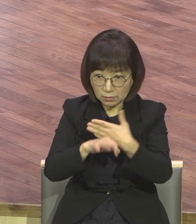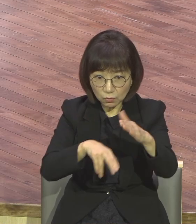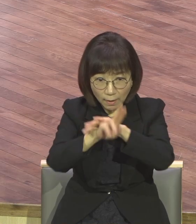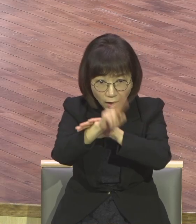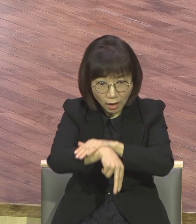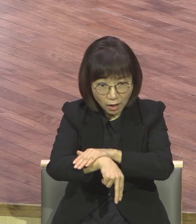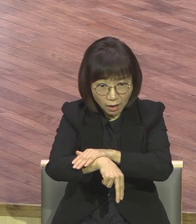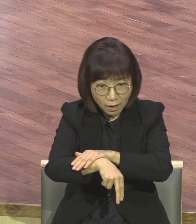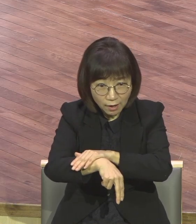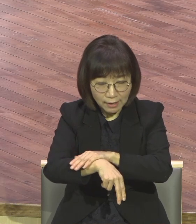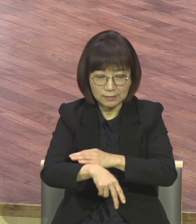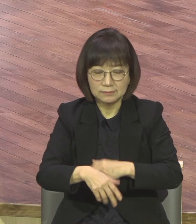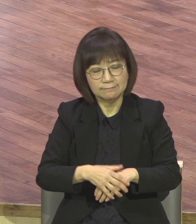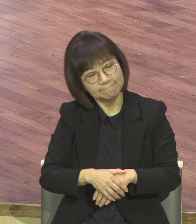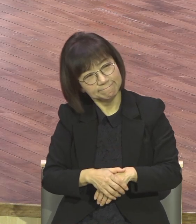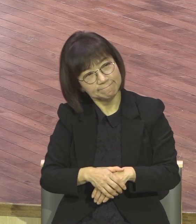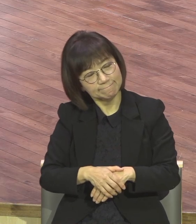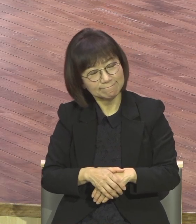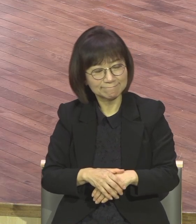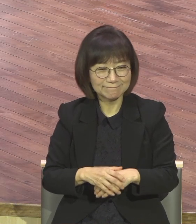말이 안 맞잖아요.